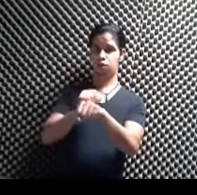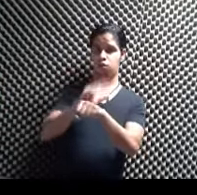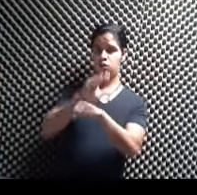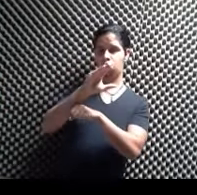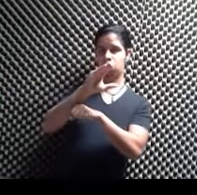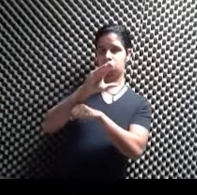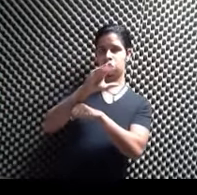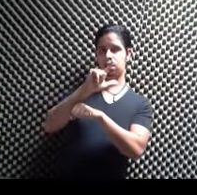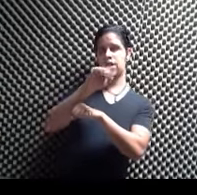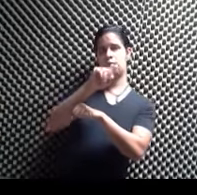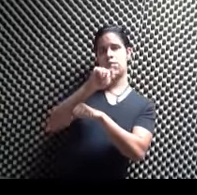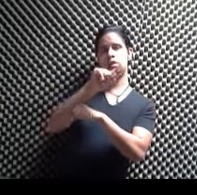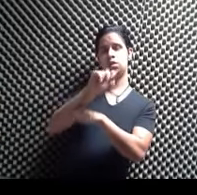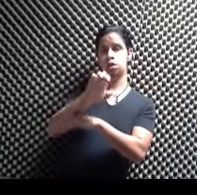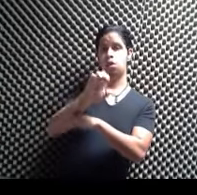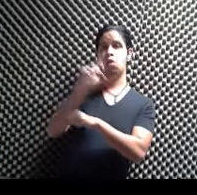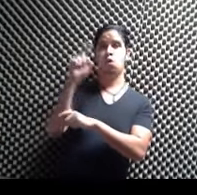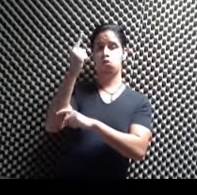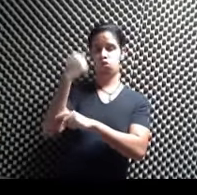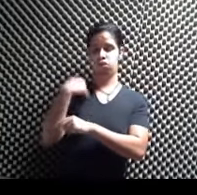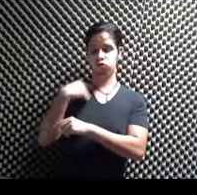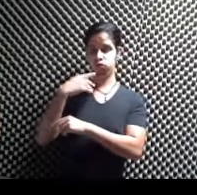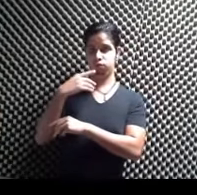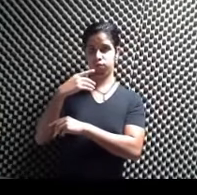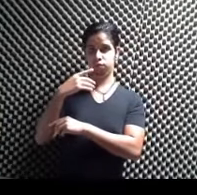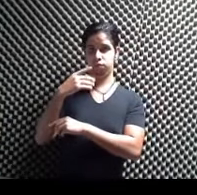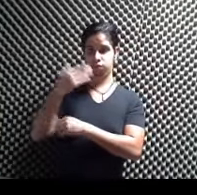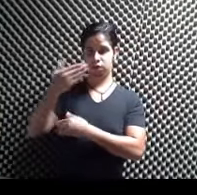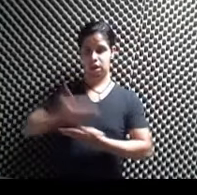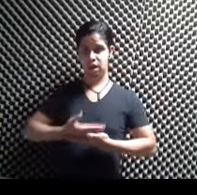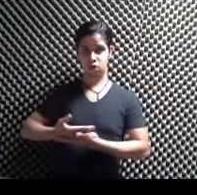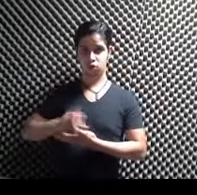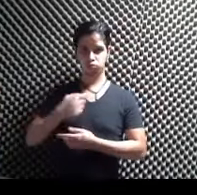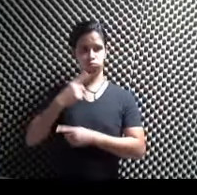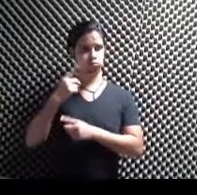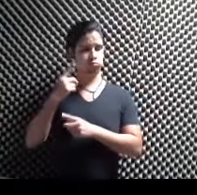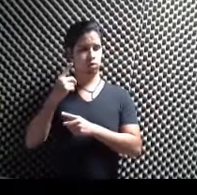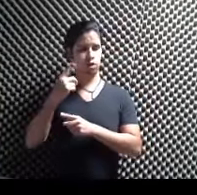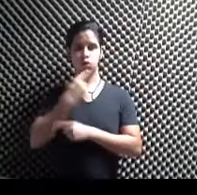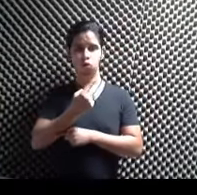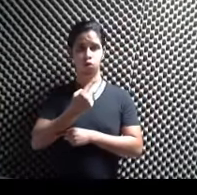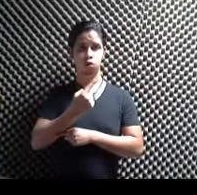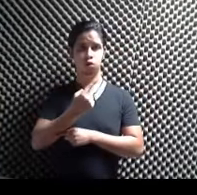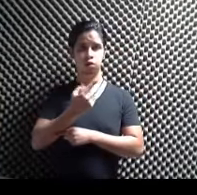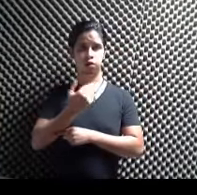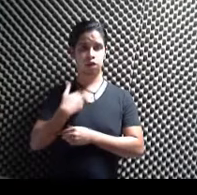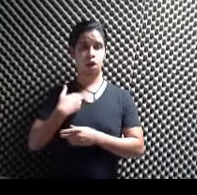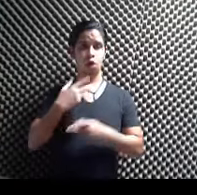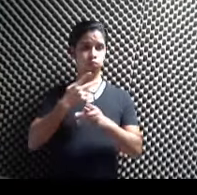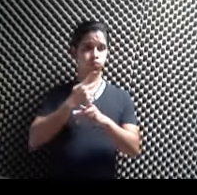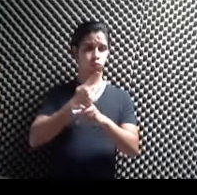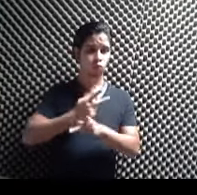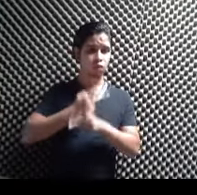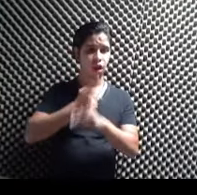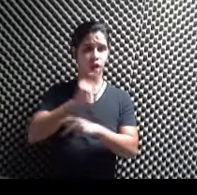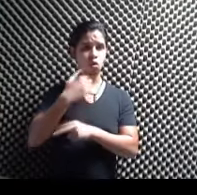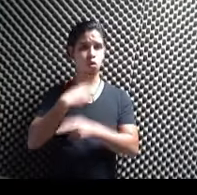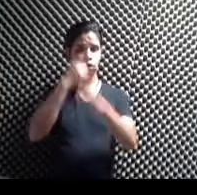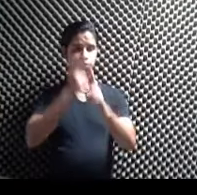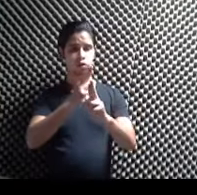de Roberto nos dijo específicamente: tengan cuidado y respeto con los datos históricos, porque para la